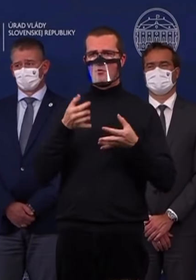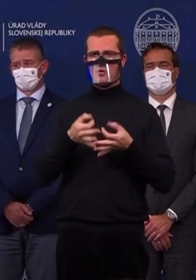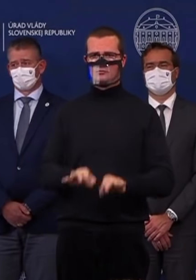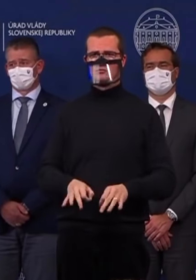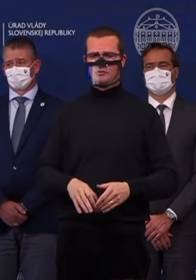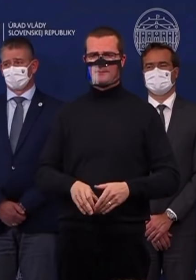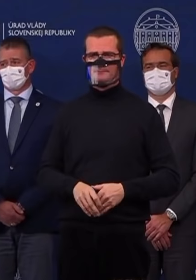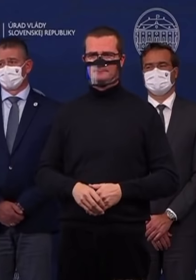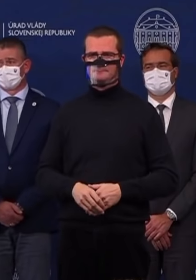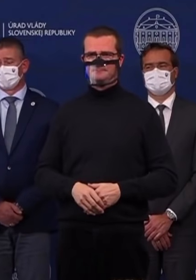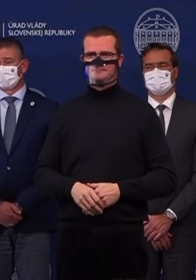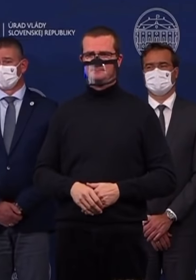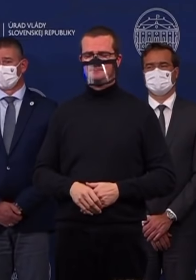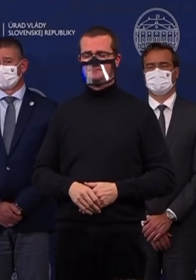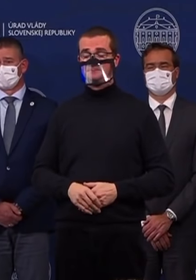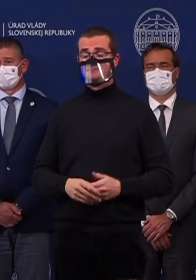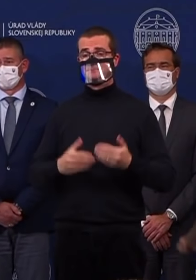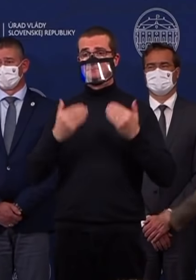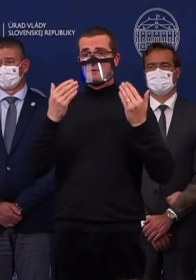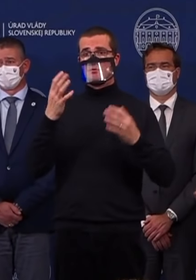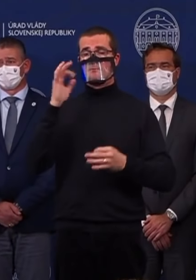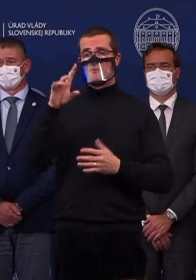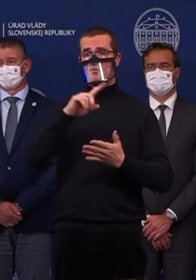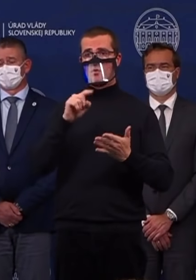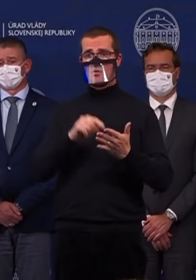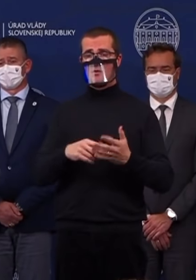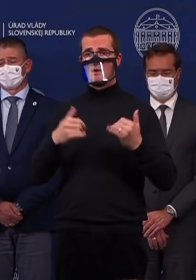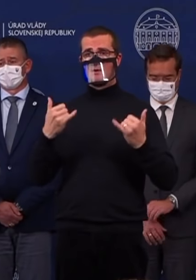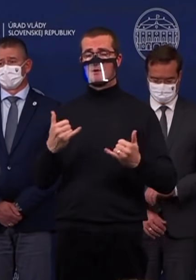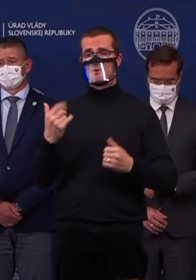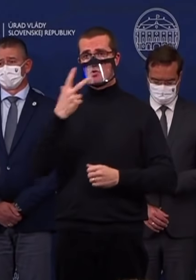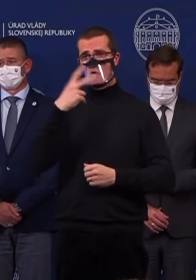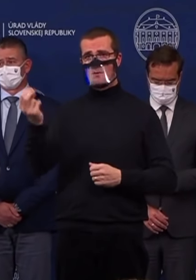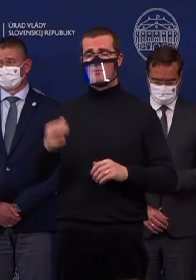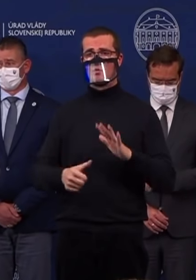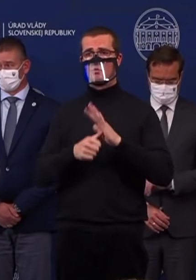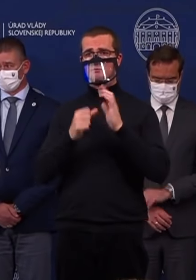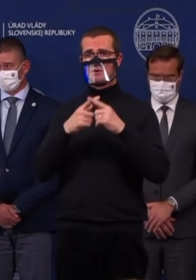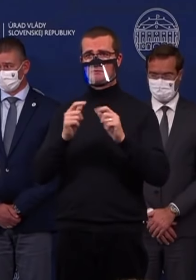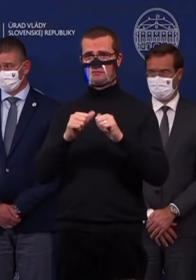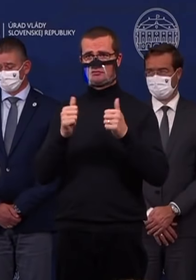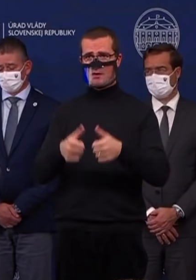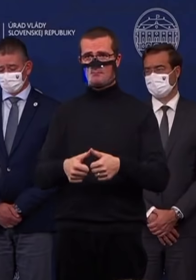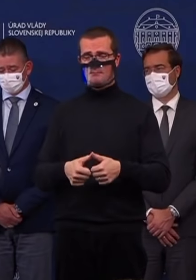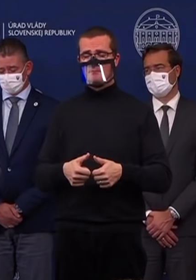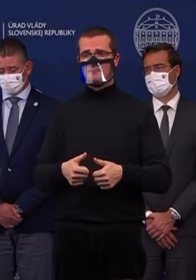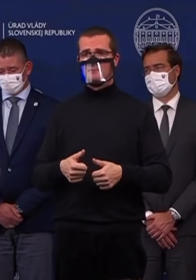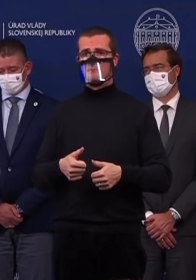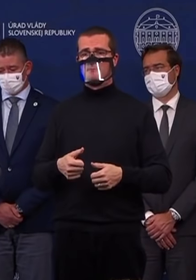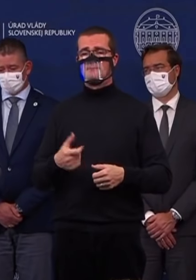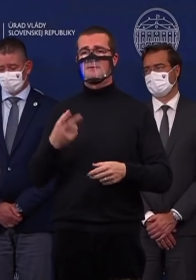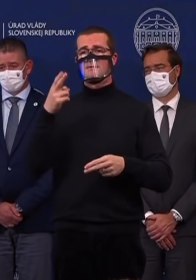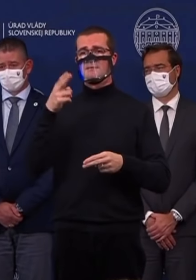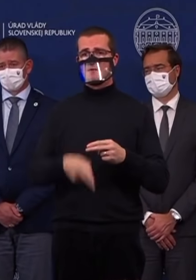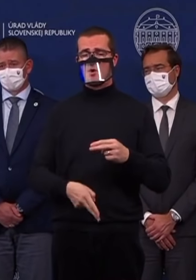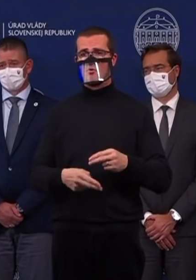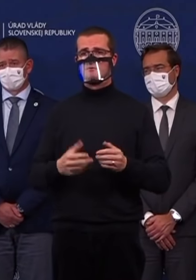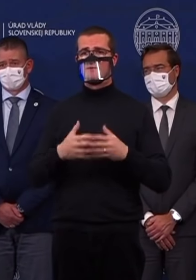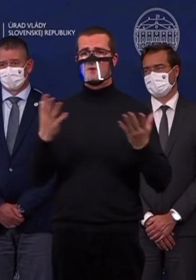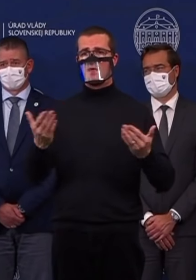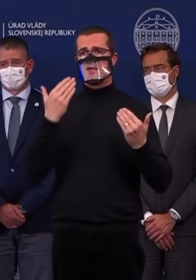komplikácia. Čiže ďakujem veľmi pekne za vaše otázky. Dovolte, my teraz odchádzame na ústredný krízový štáb. Na záver